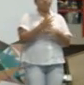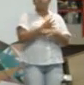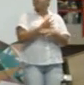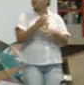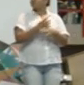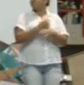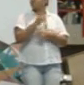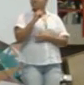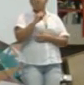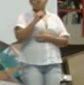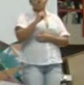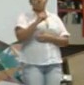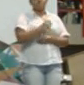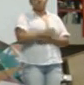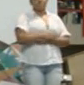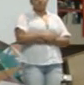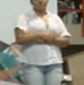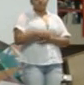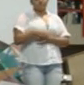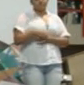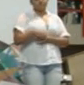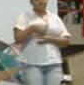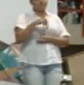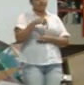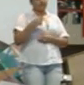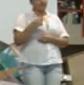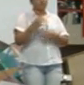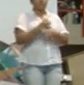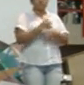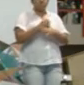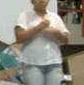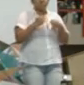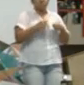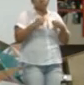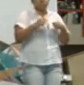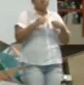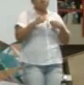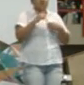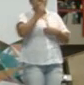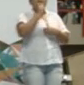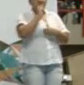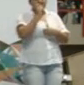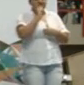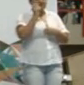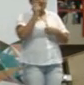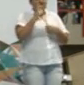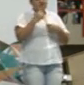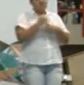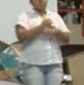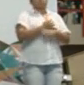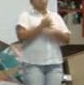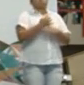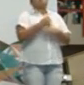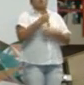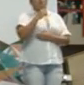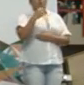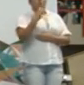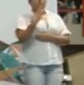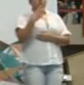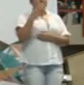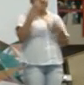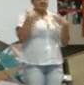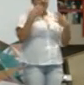Eles têm um leque de resistência que vai desde temperaturas muito frias a temperaturas muito quentes. A diferença do vírus, por que o vírus é mais